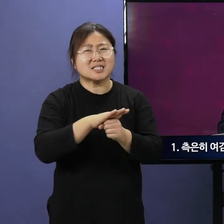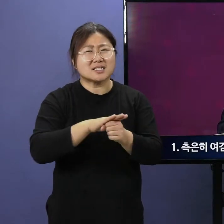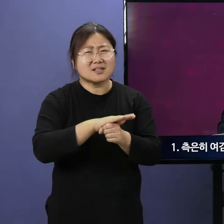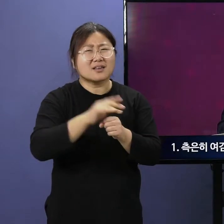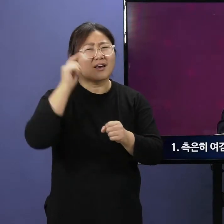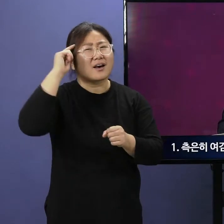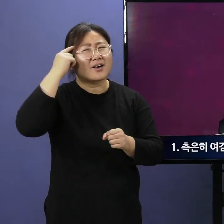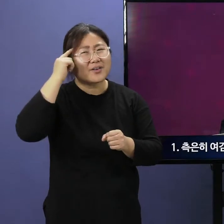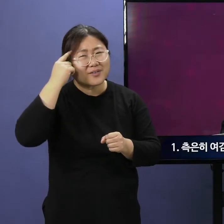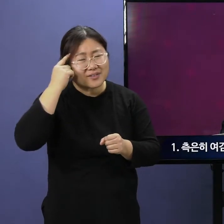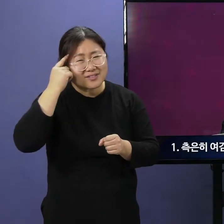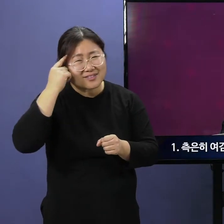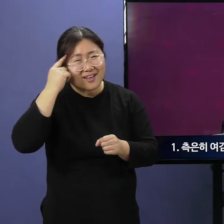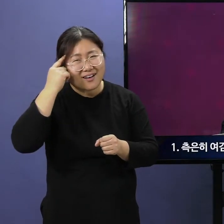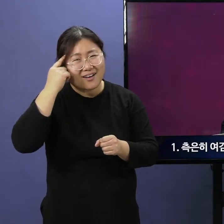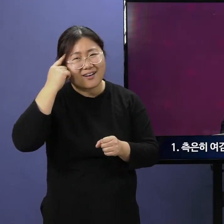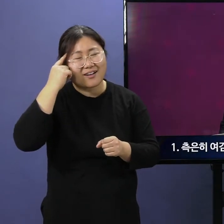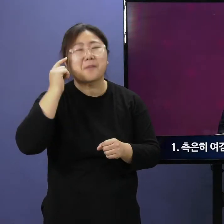불쌍하다입니다.